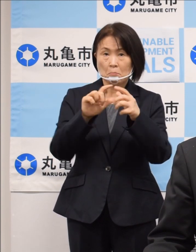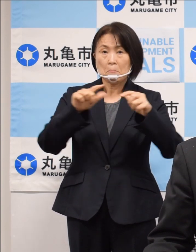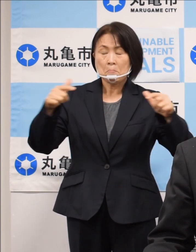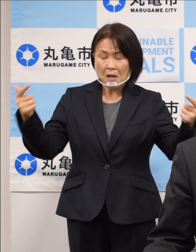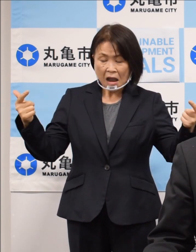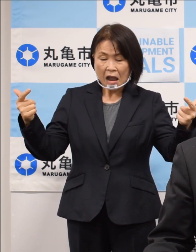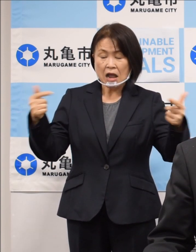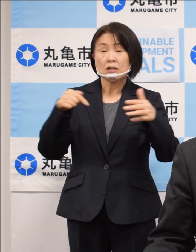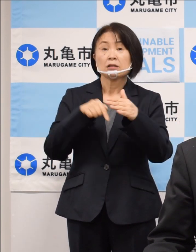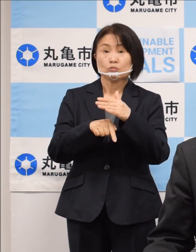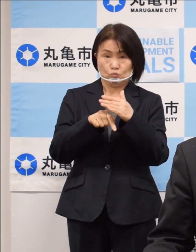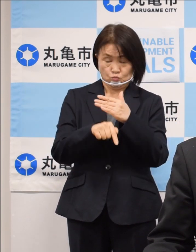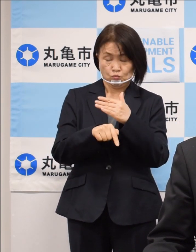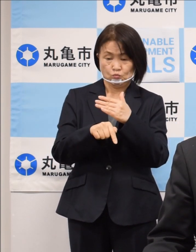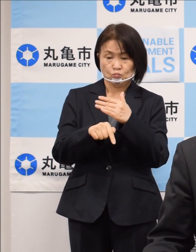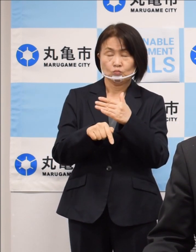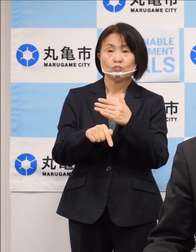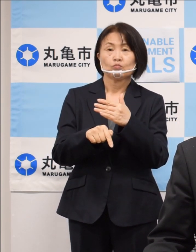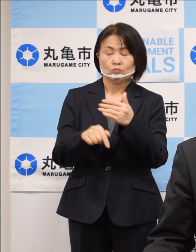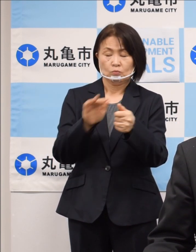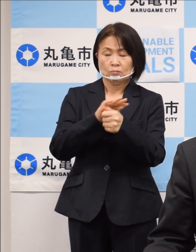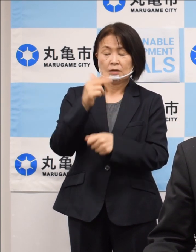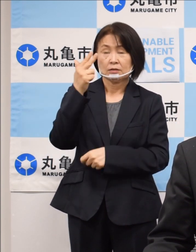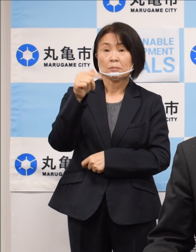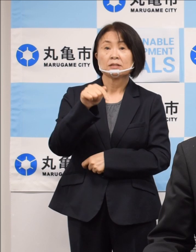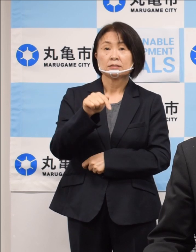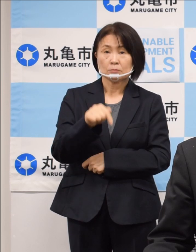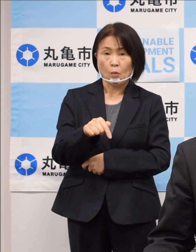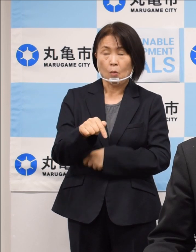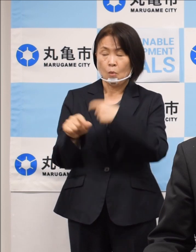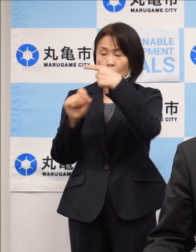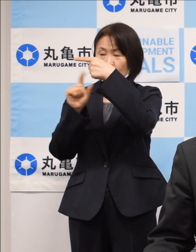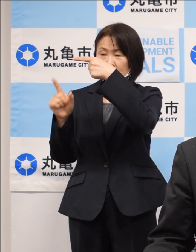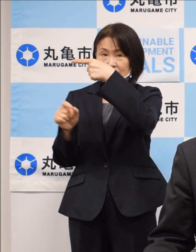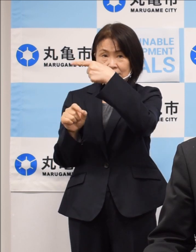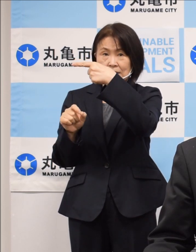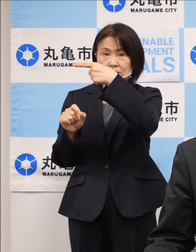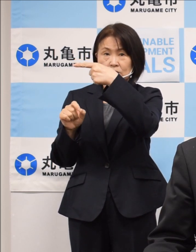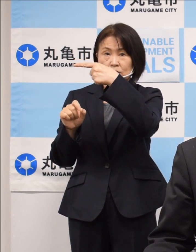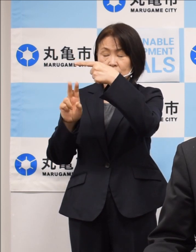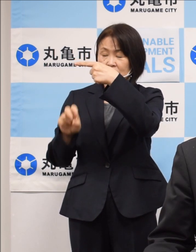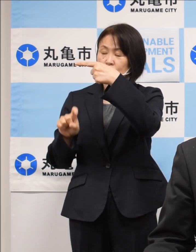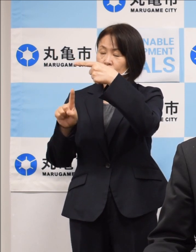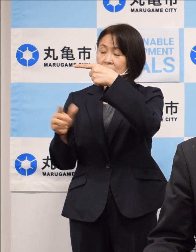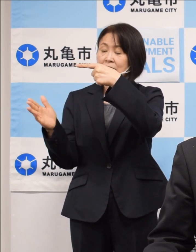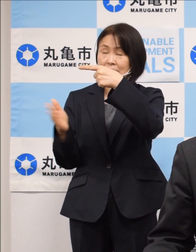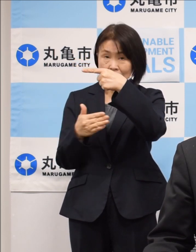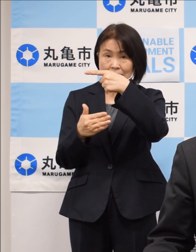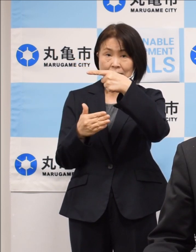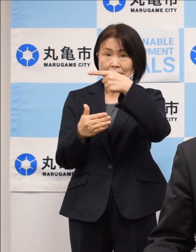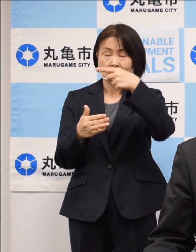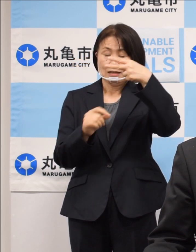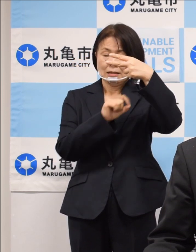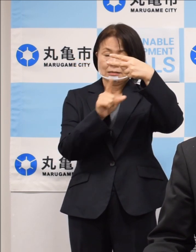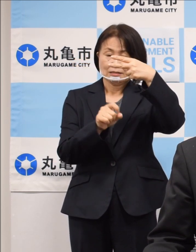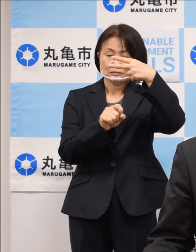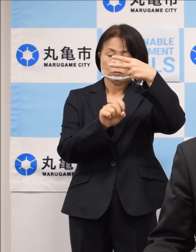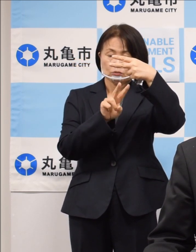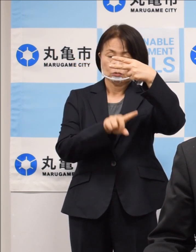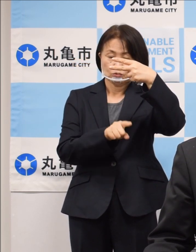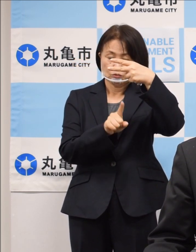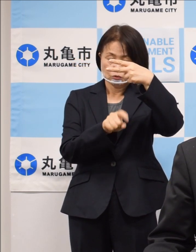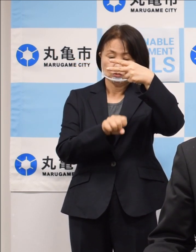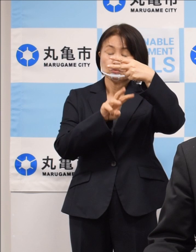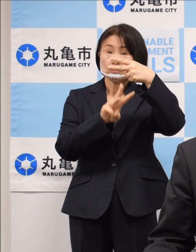大していることを受け、丸亀市も1月21日から2